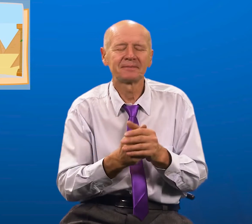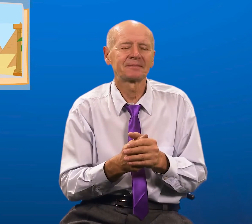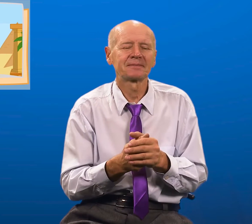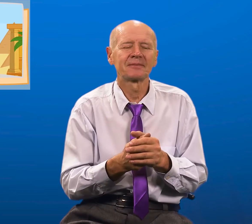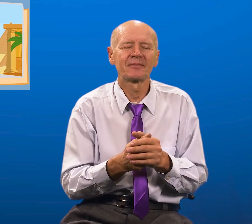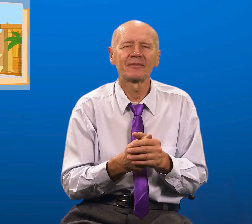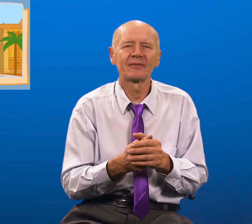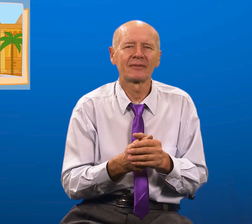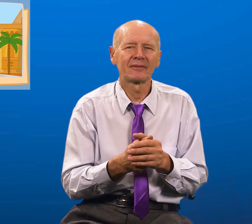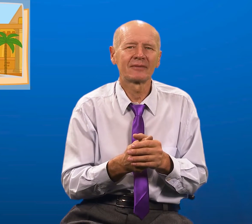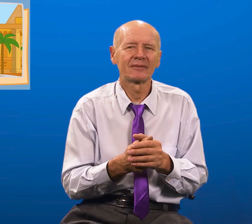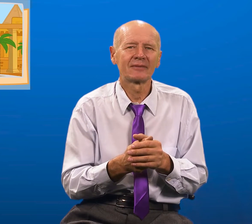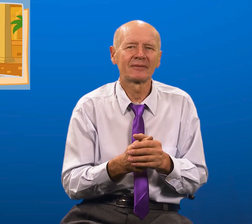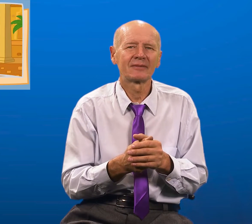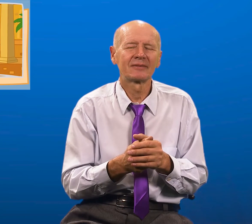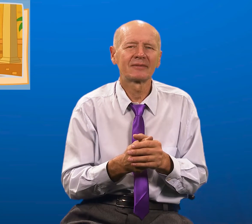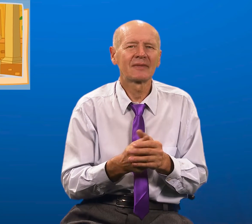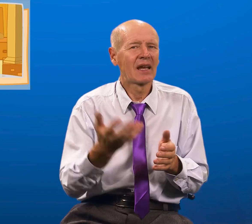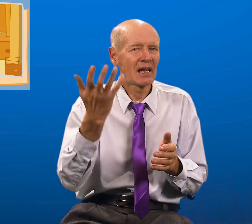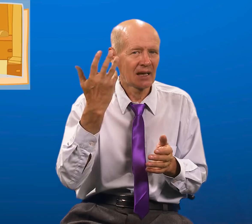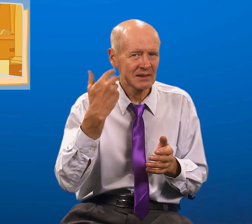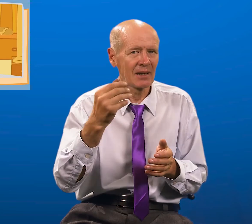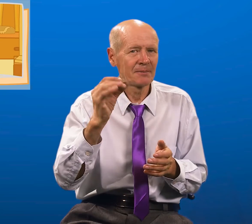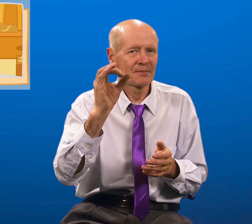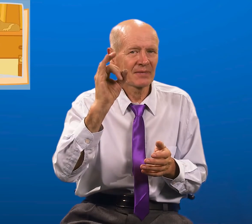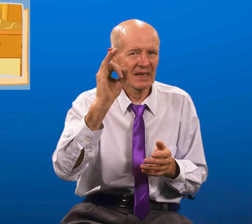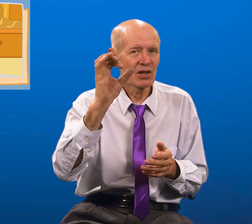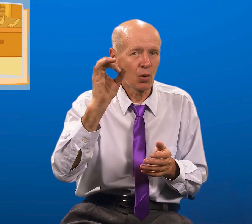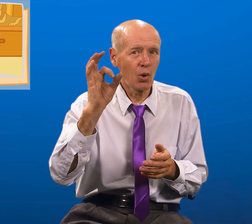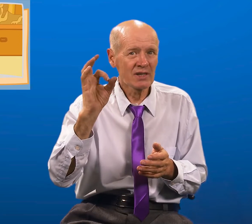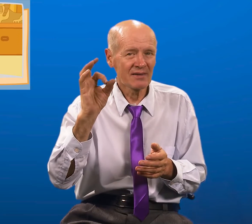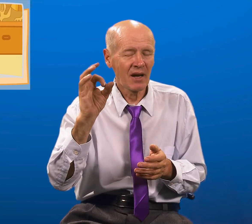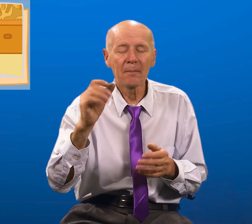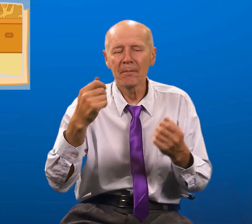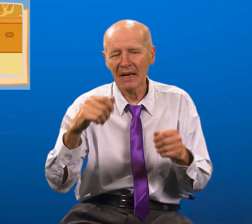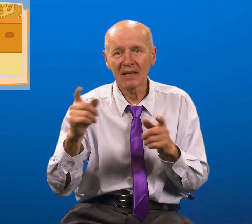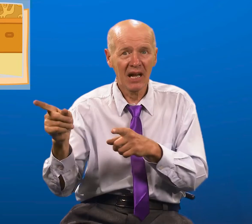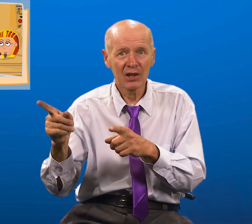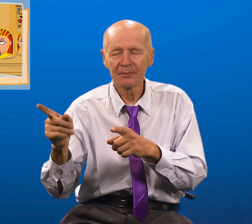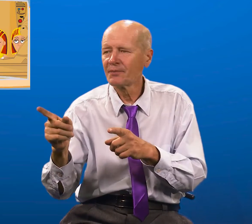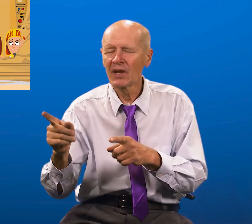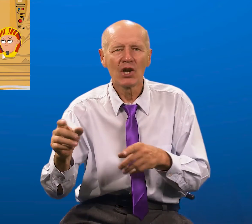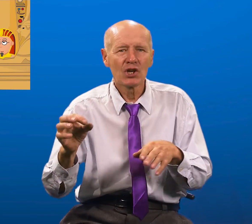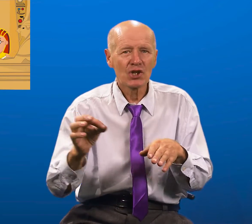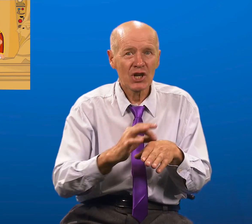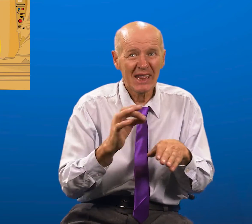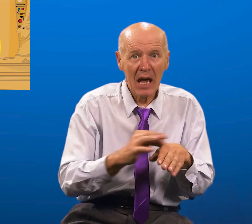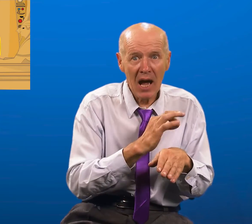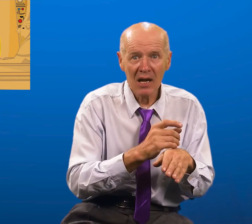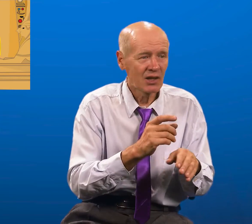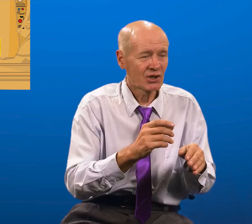порядку дело было так. Когда Иосифа продали начальнику телохранителей фараона, жена